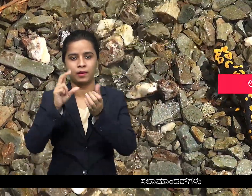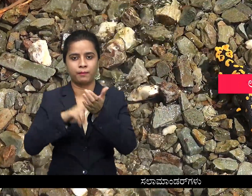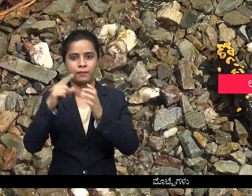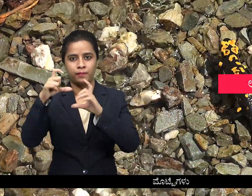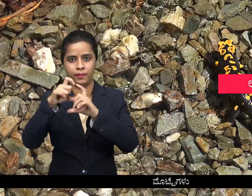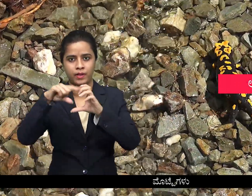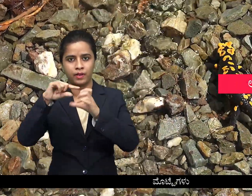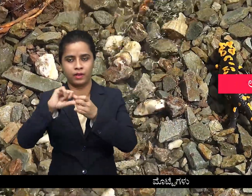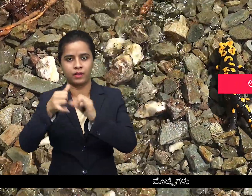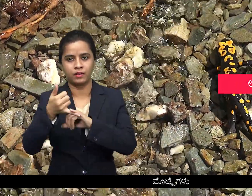ಮೊಟ್ಟೆಗಳು